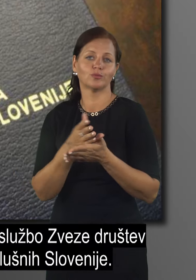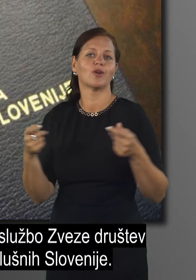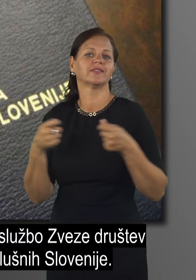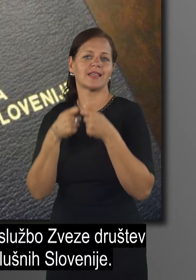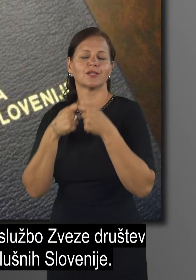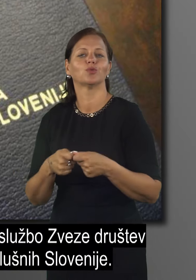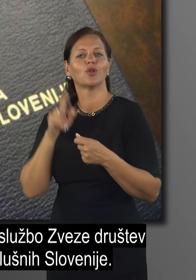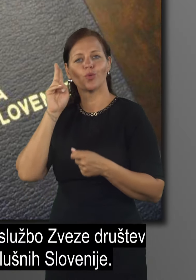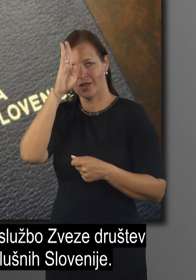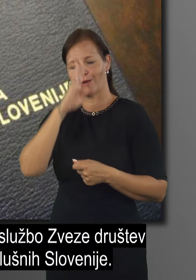in naglušnih Slovenije.